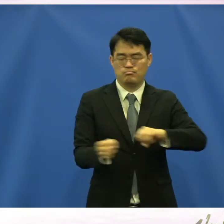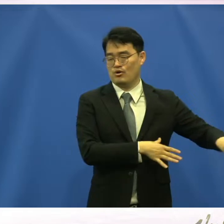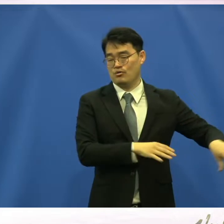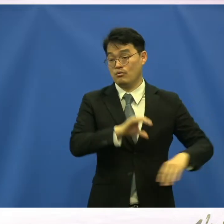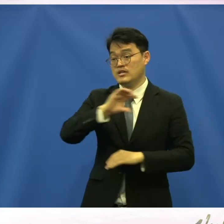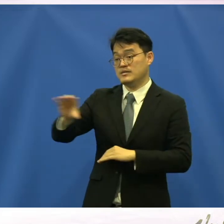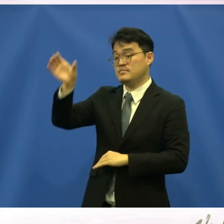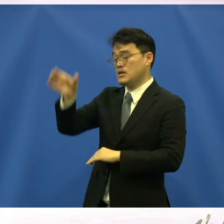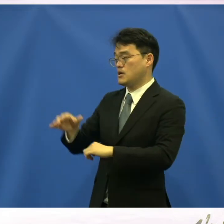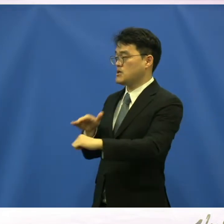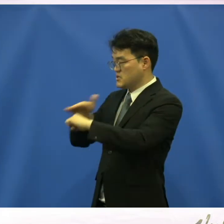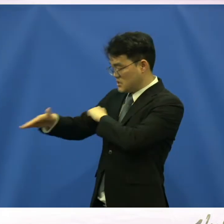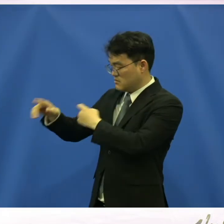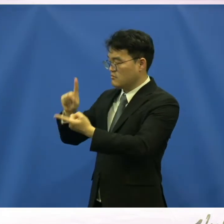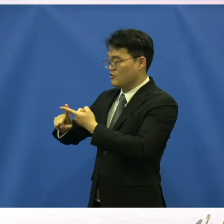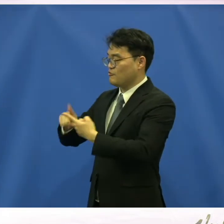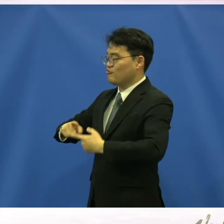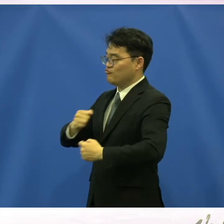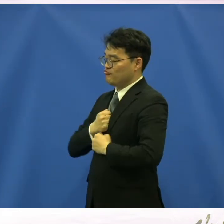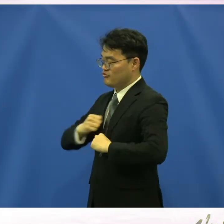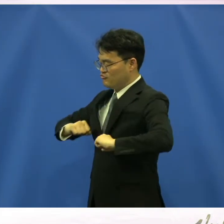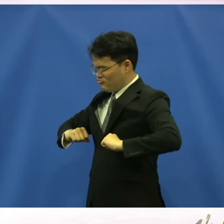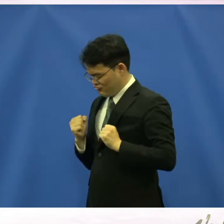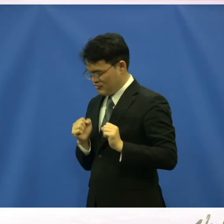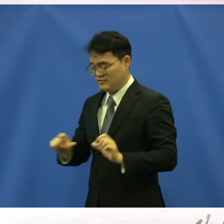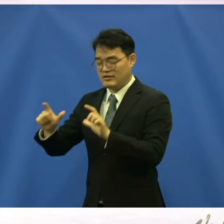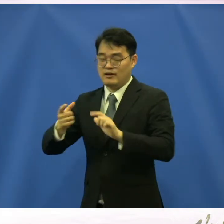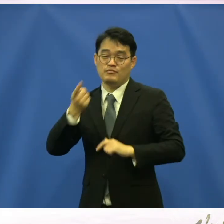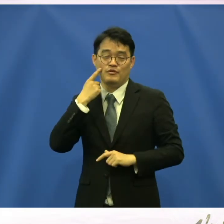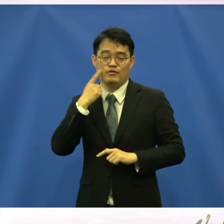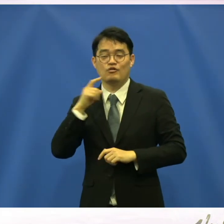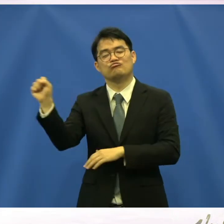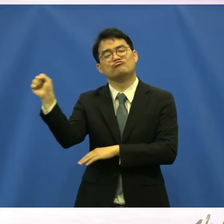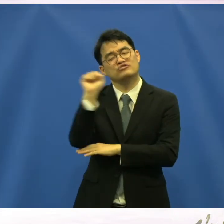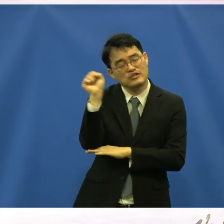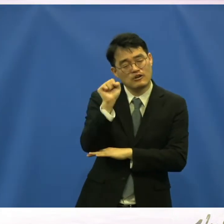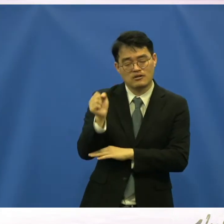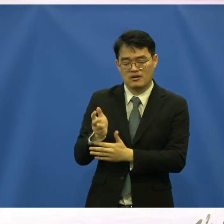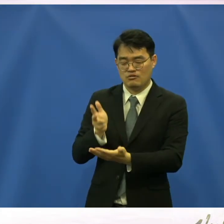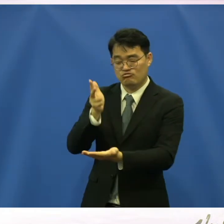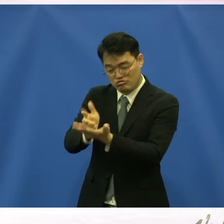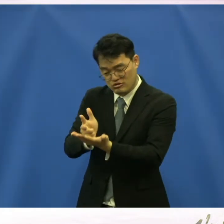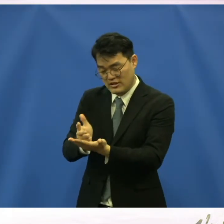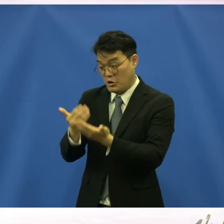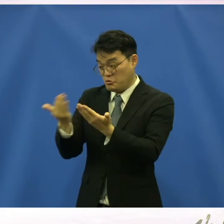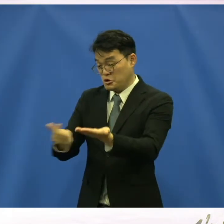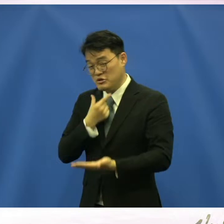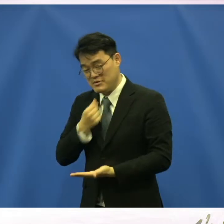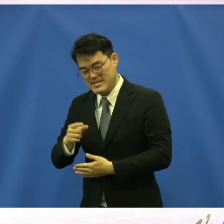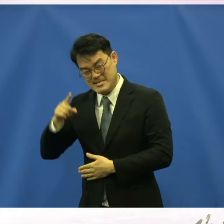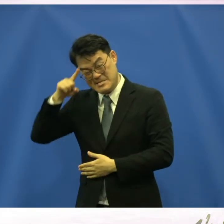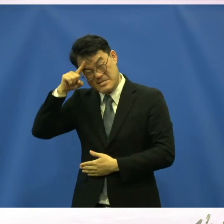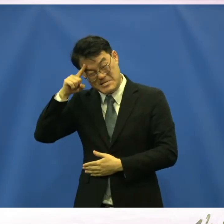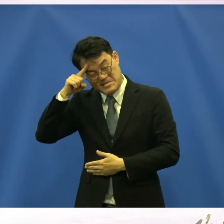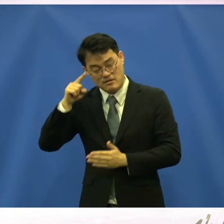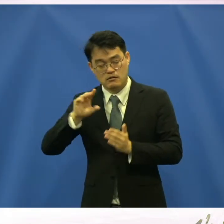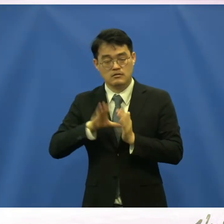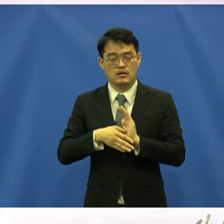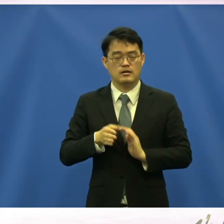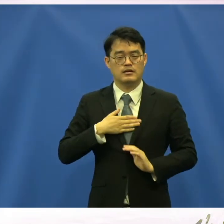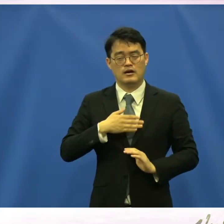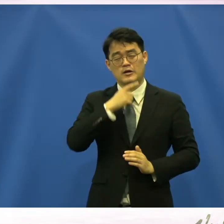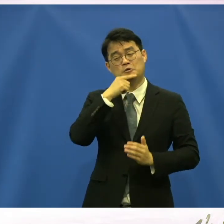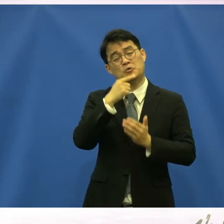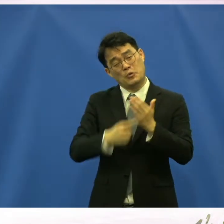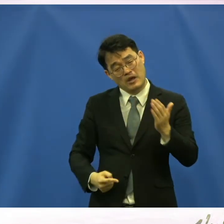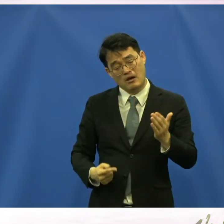방식으로 살아보세요. 운전할 때, 주차할 때, 공휴일날 쉬고 싶을 때, 짜증나게 할 때, 내가 손해볼